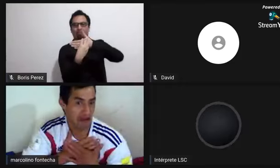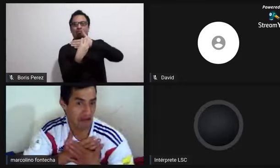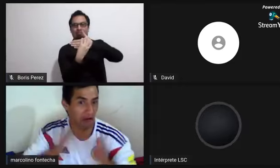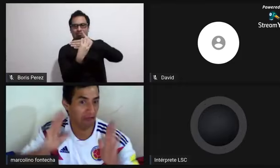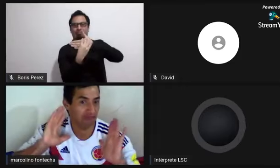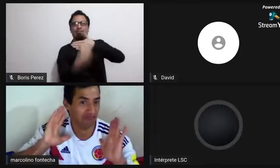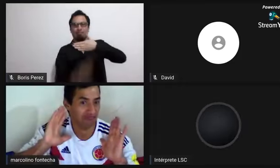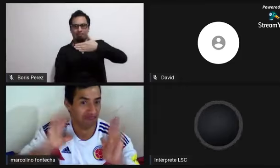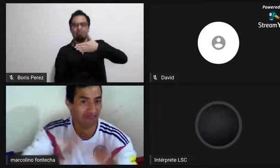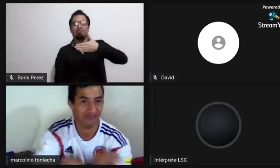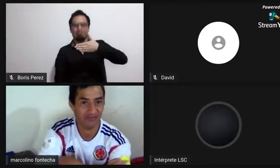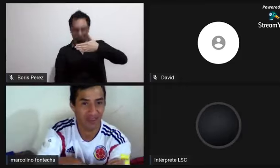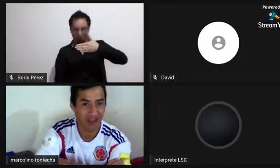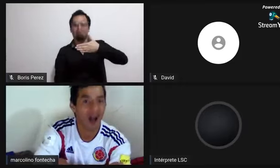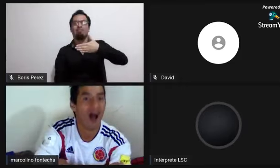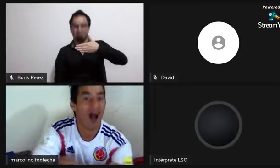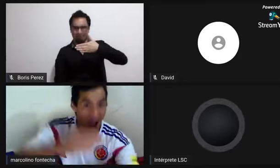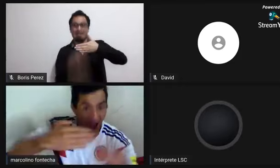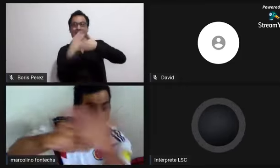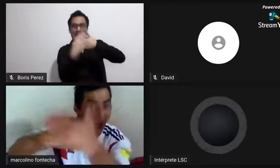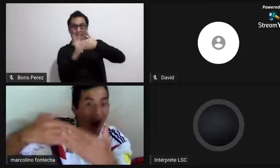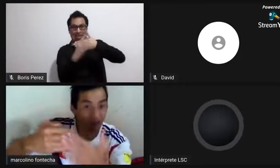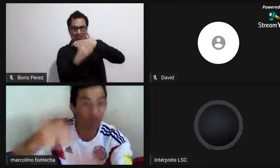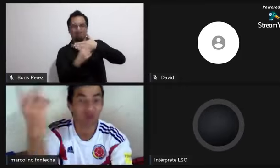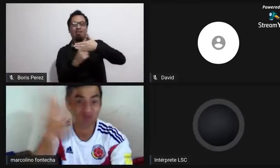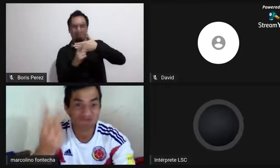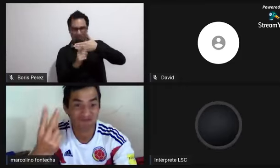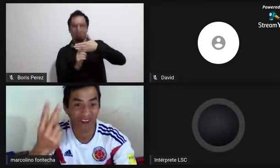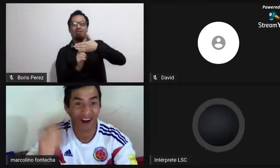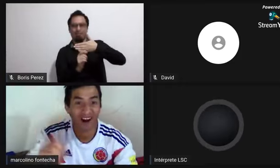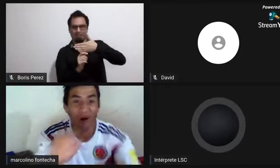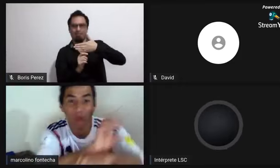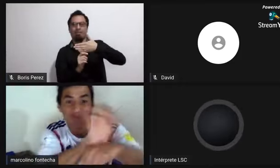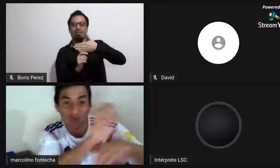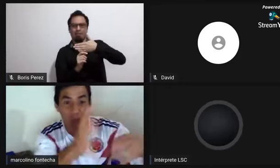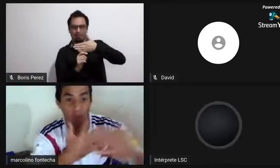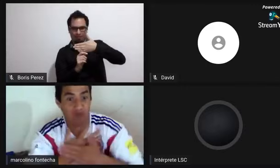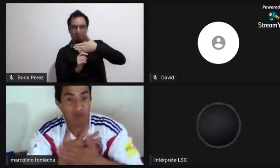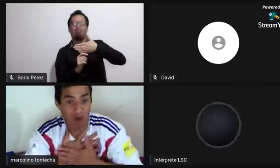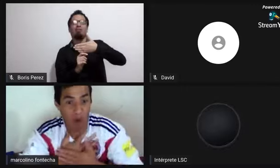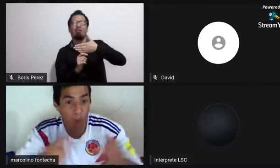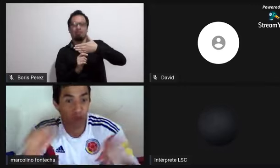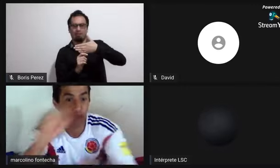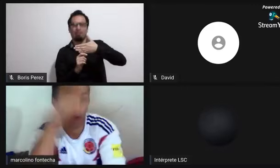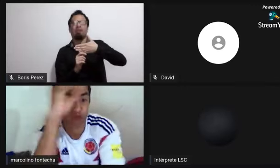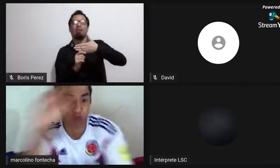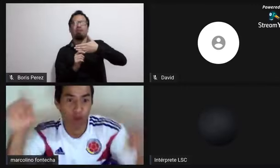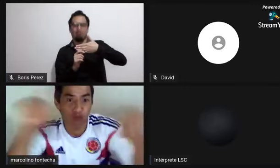territorio colombiano. Si de pronto, si tú no lo sabías, también Panamá hacía parte del territorio colombiano.